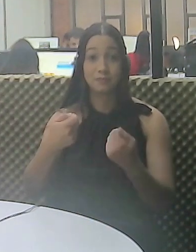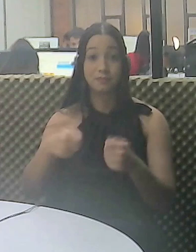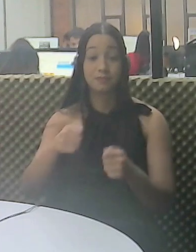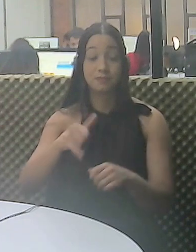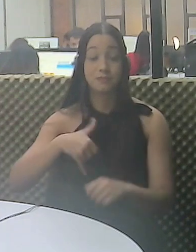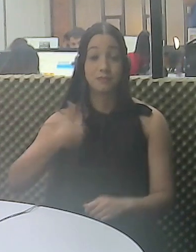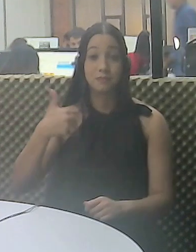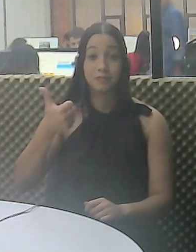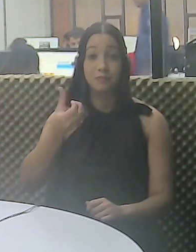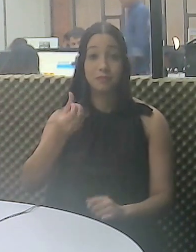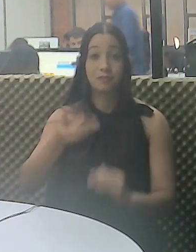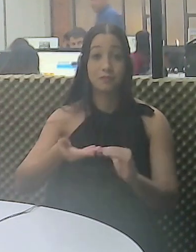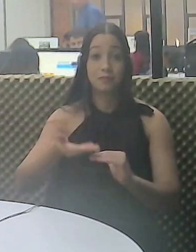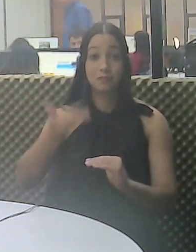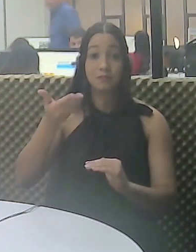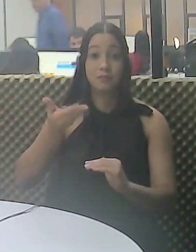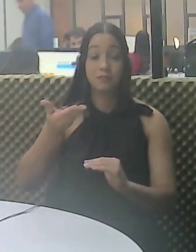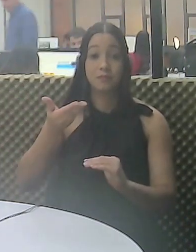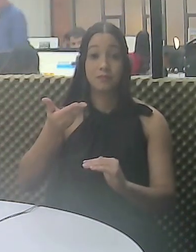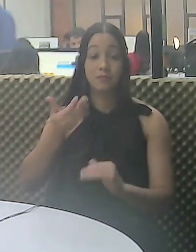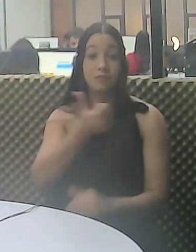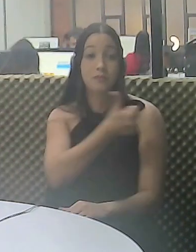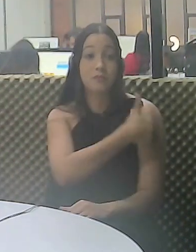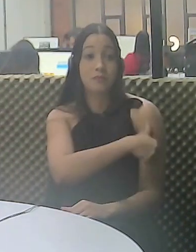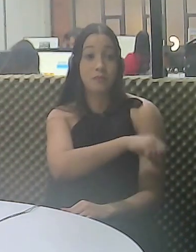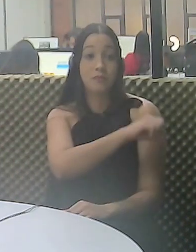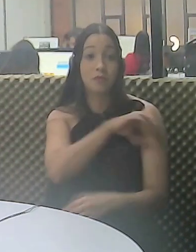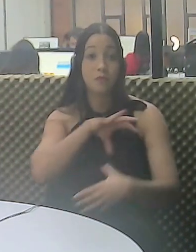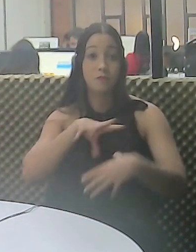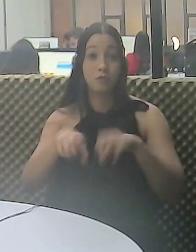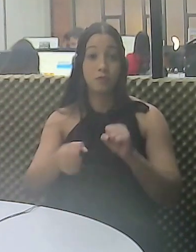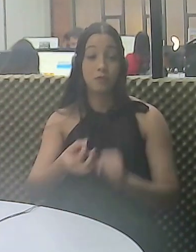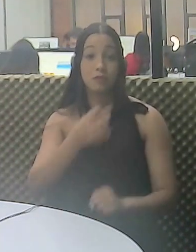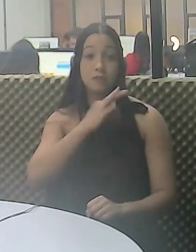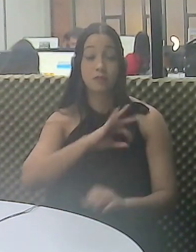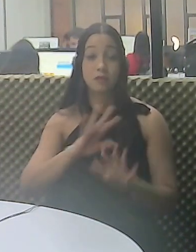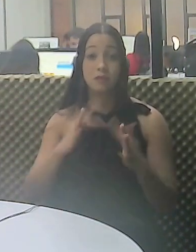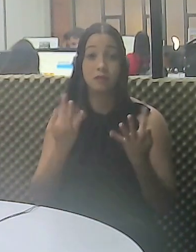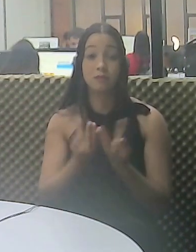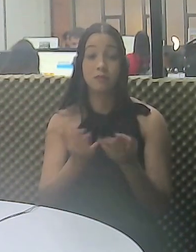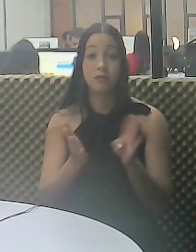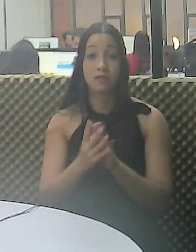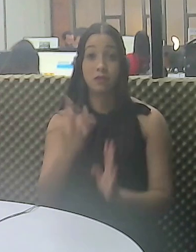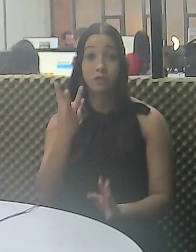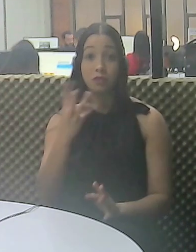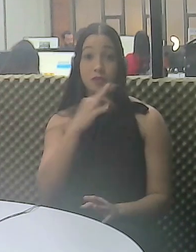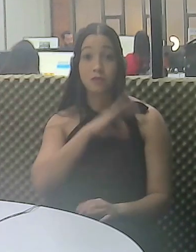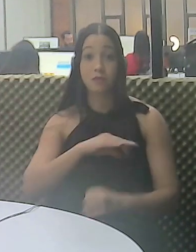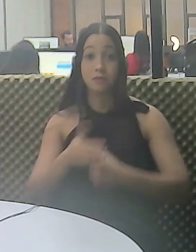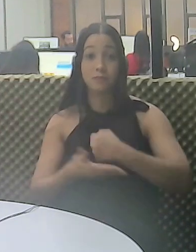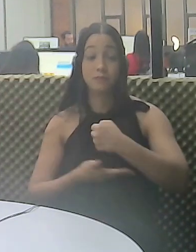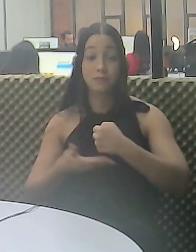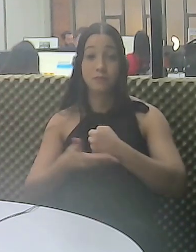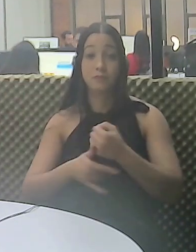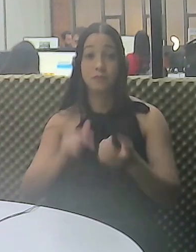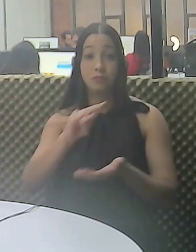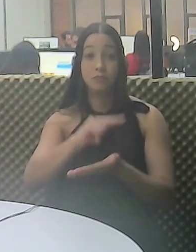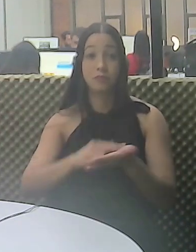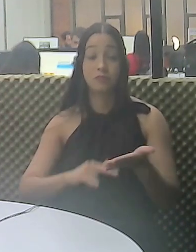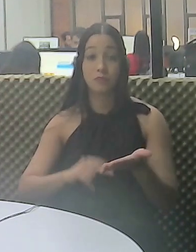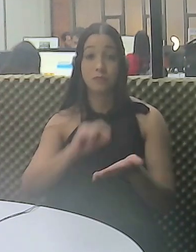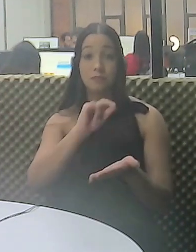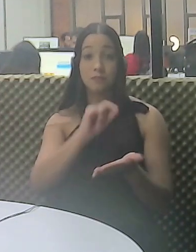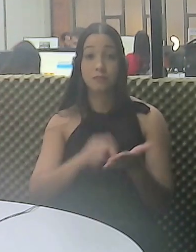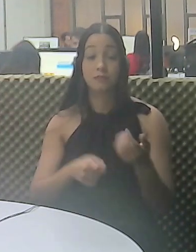mais de 16 anos, ensino fundamental completo e renda familiar de até 3 salários mínimos. Os documentos necessários para